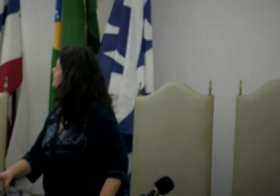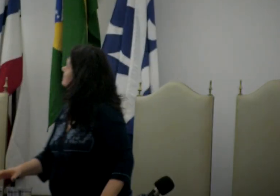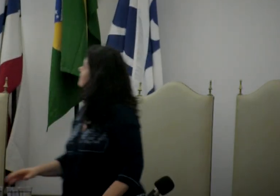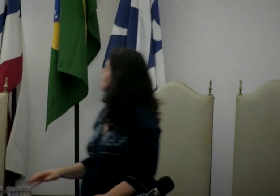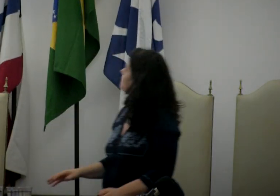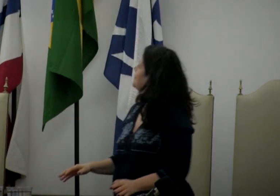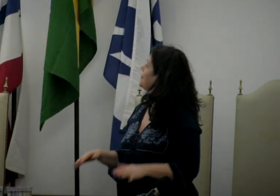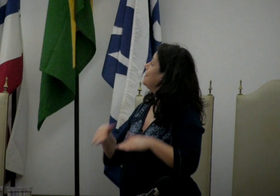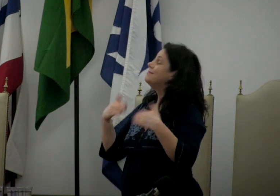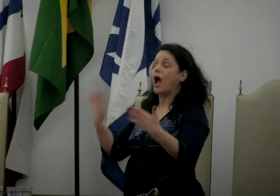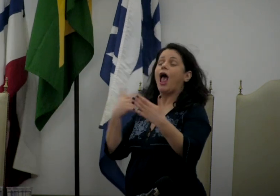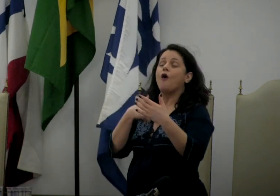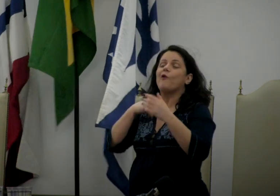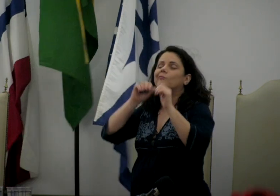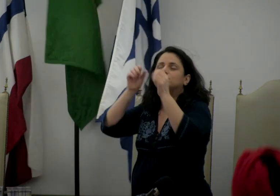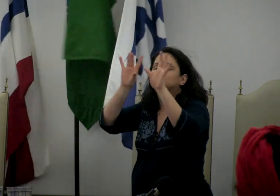Próximo.